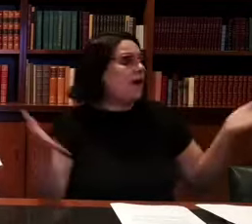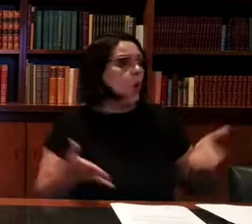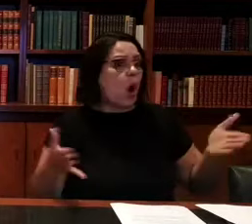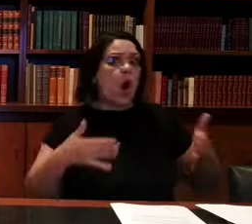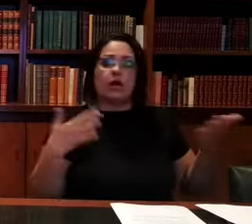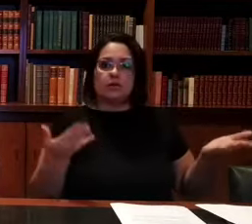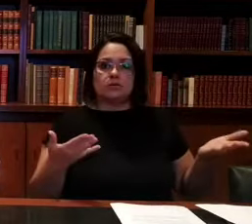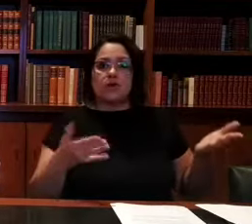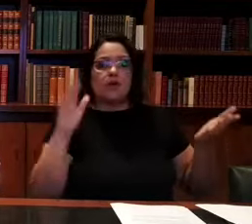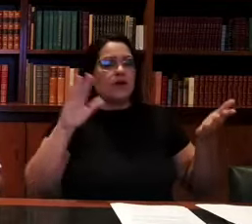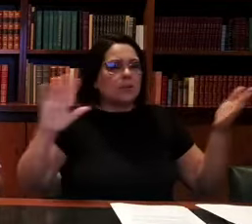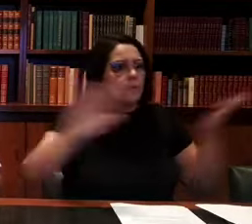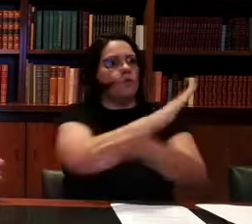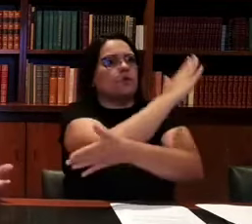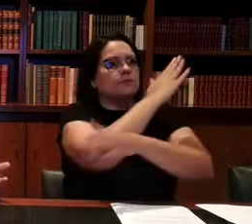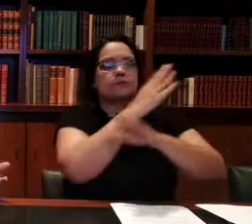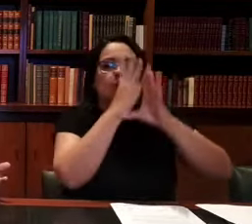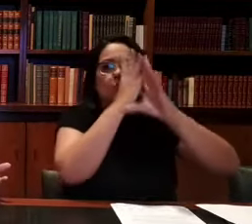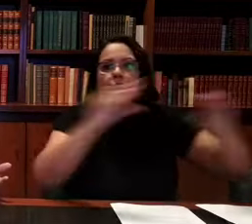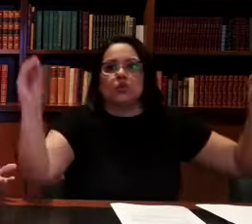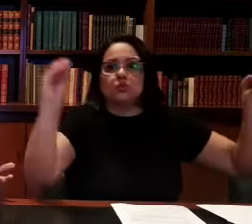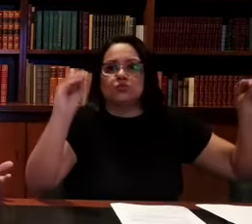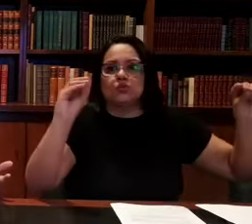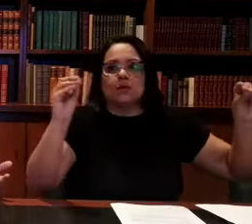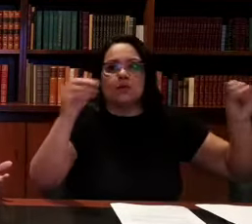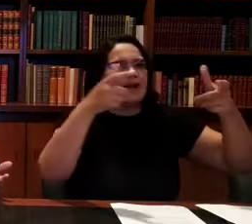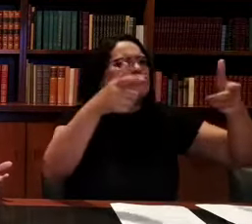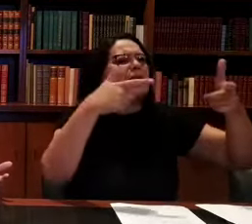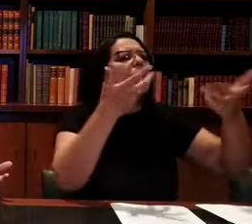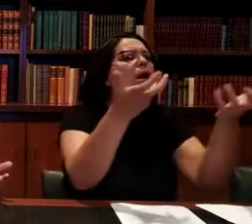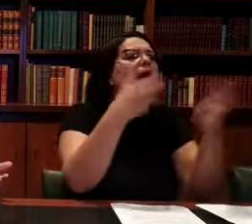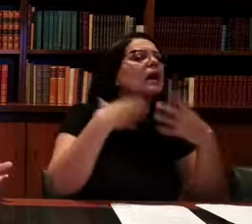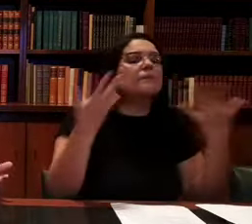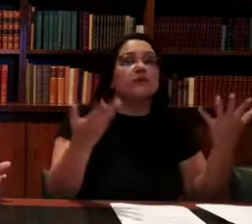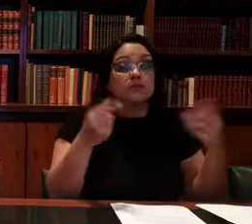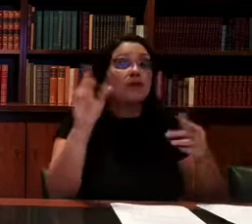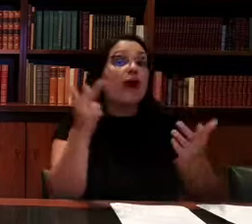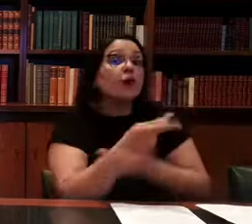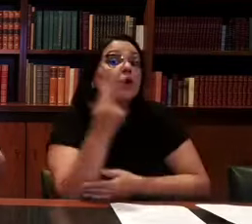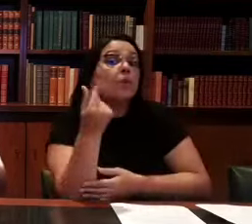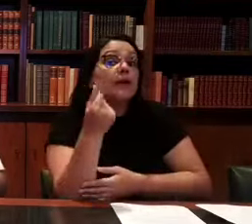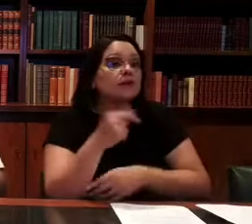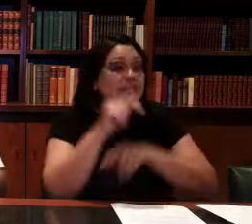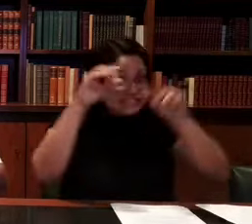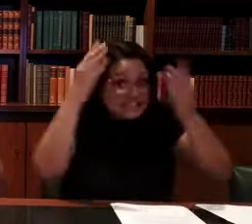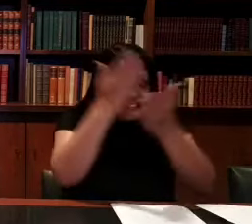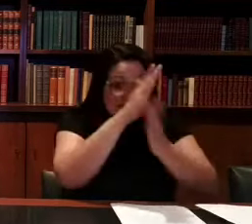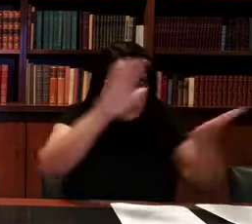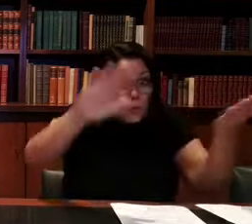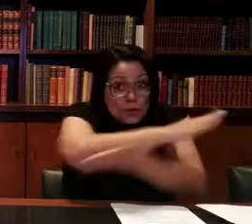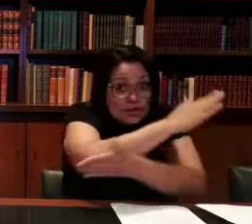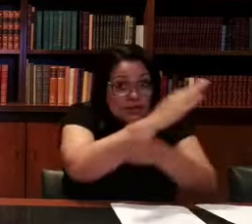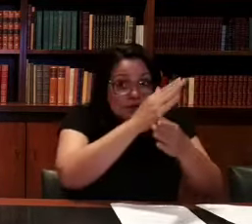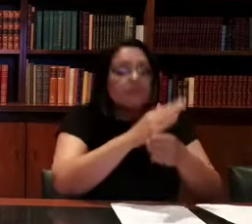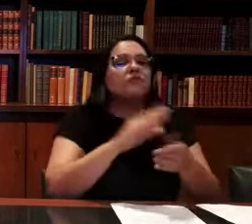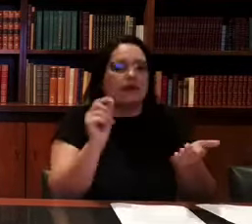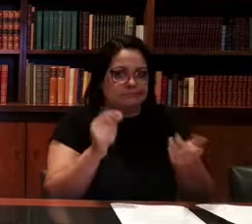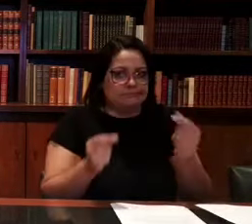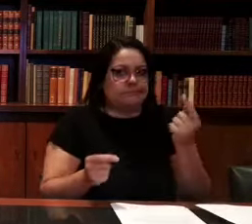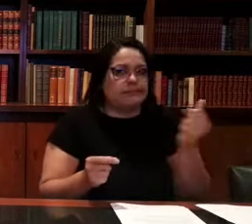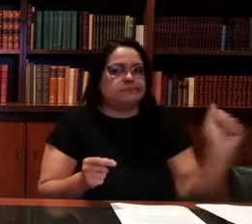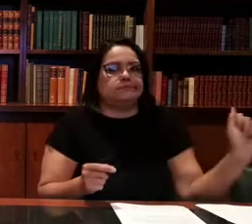mercado comprar café depois vai faltar que as ela vai sumir café vai a sua amiga vê que acontece com o preço vai subir em parte né